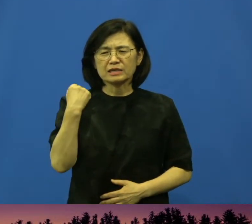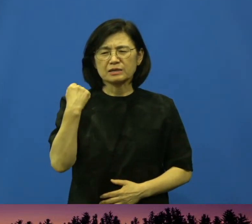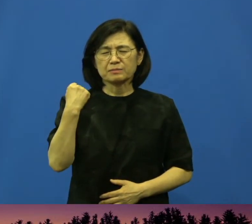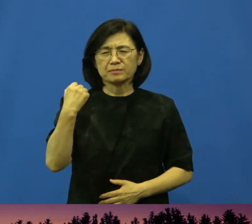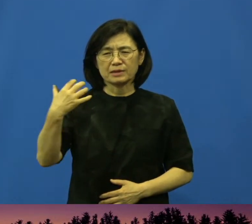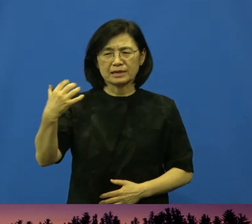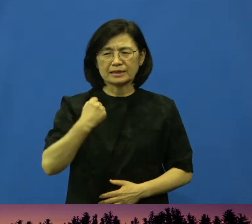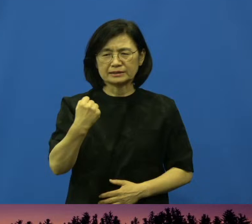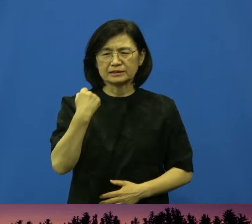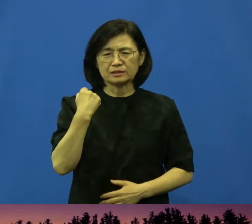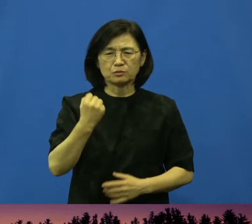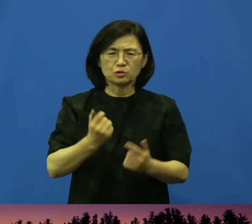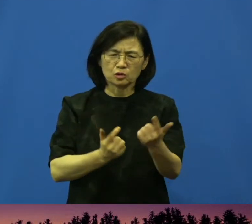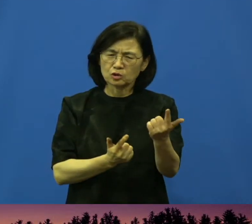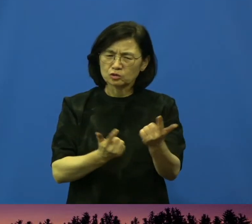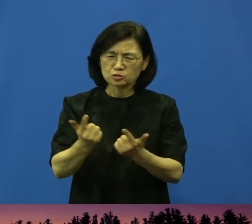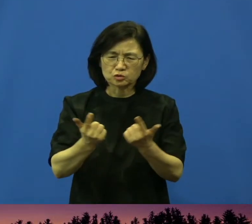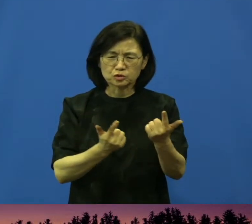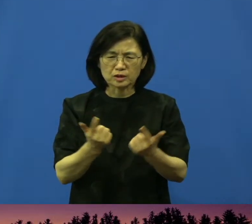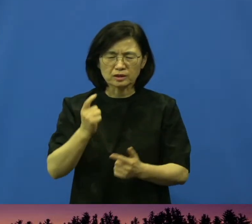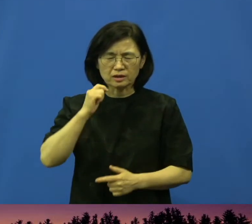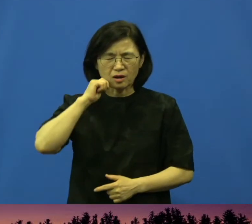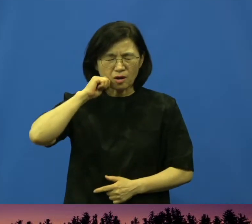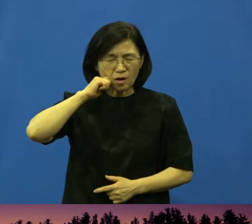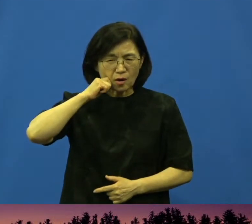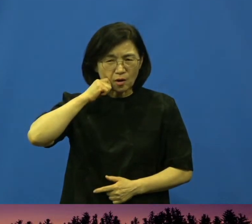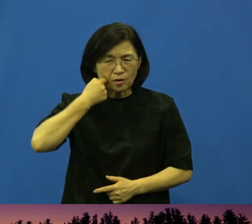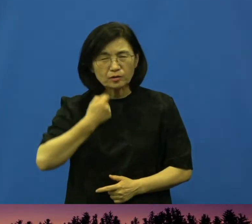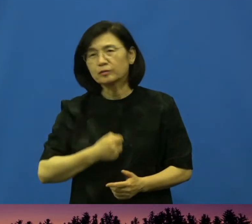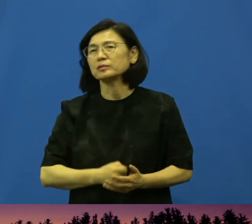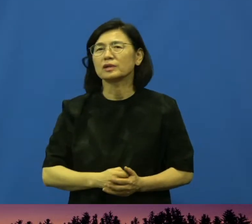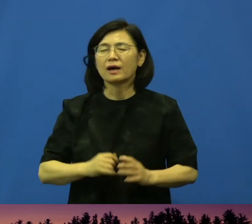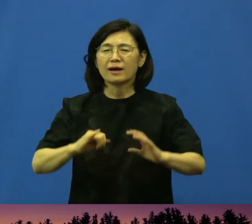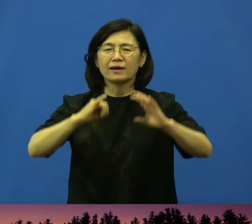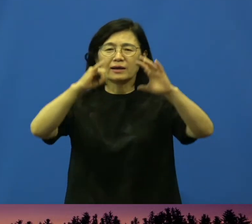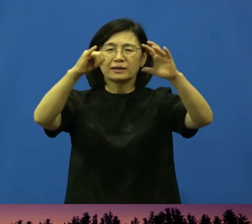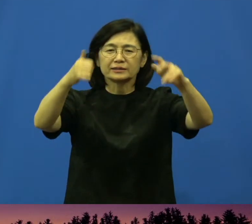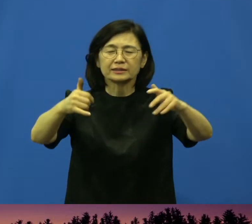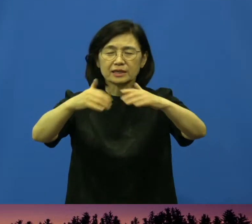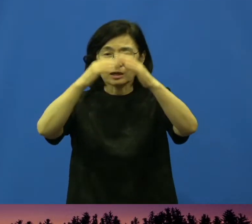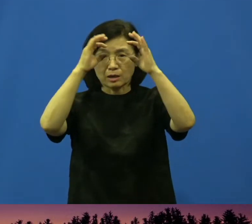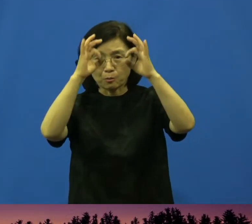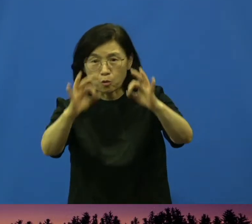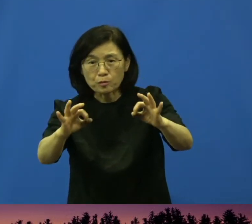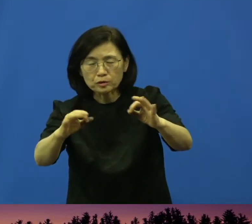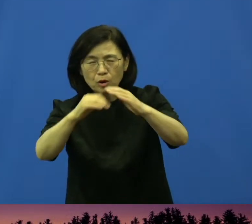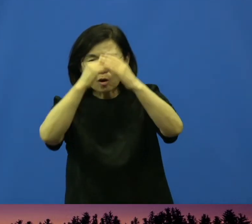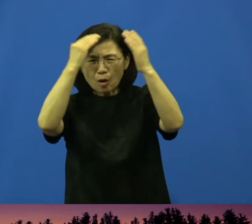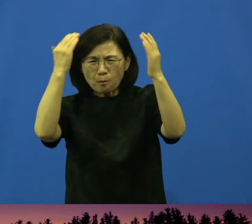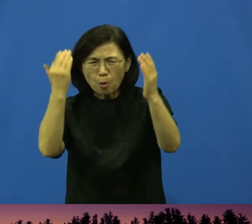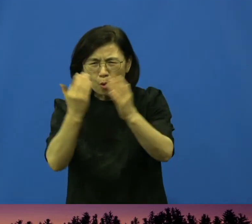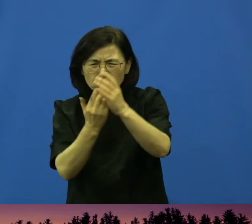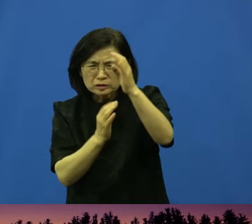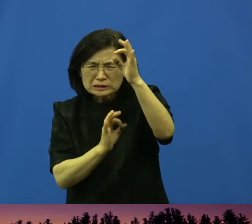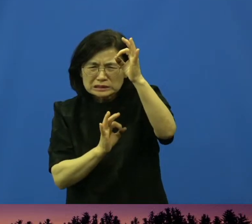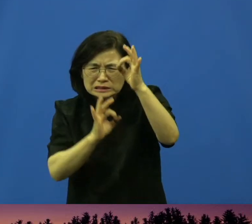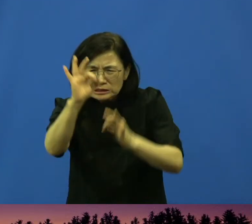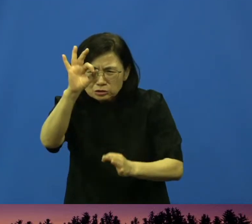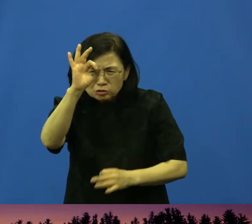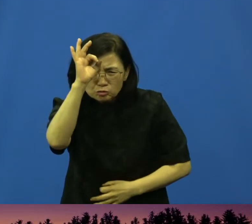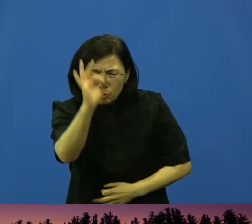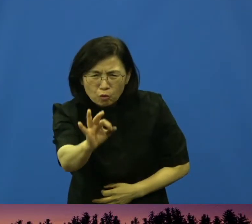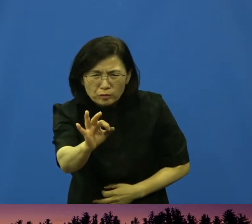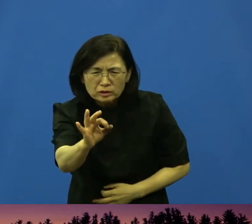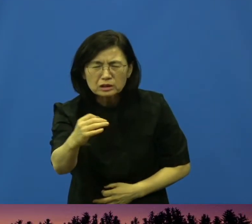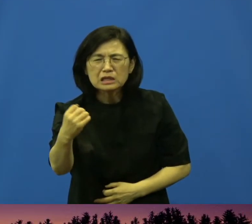거예요. 여러분, 세상에서 일어나는 모든 사고는 힘이 없어서가 아닙니다. 힘이 넘쳤어요.